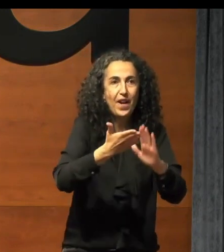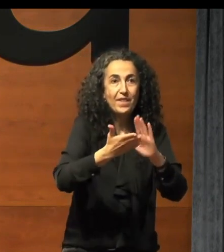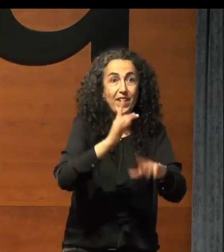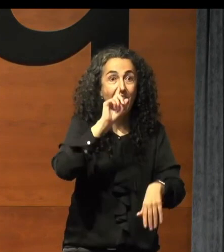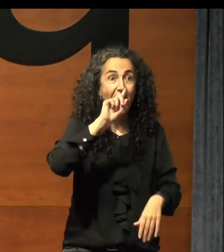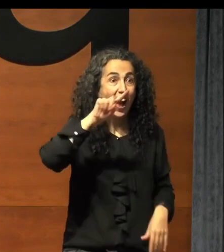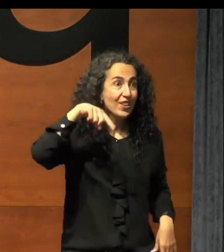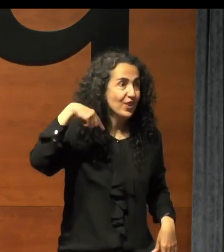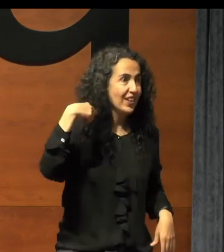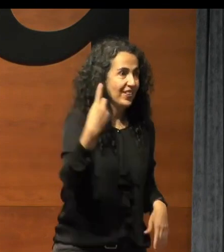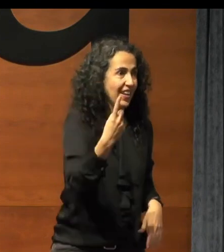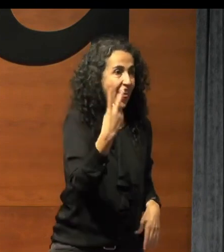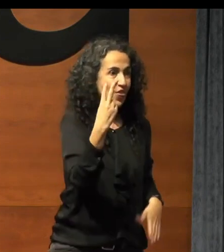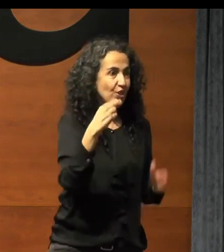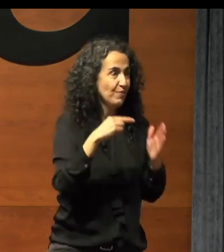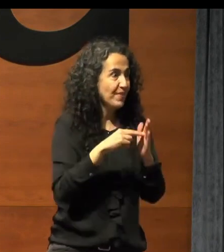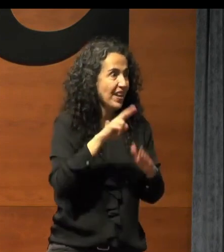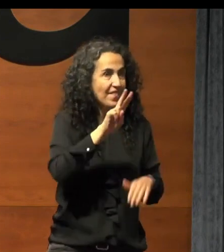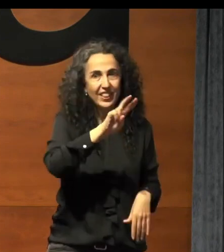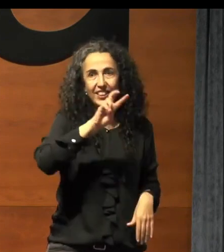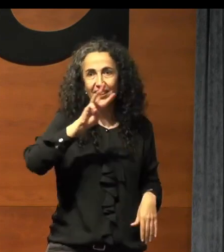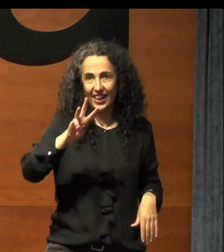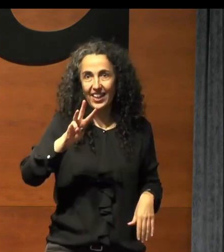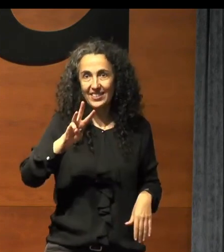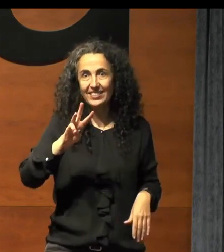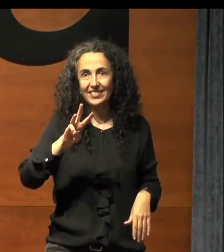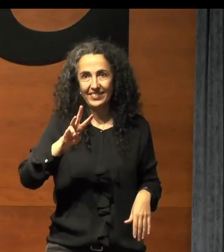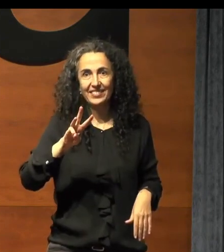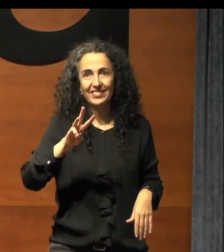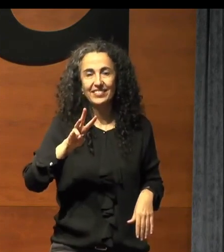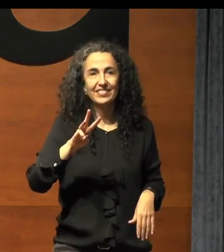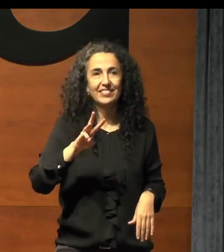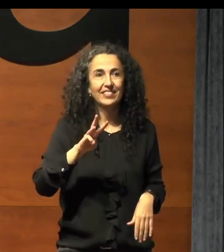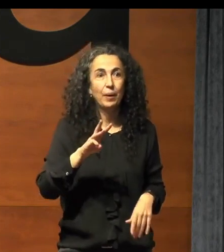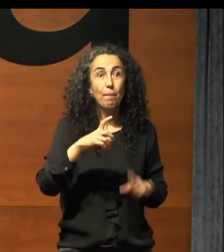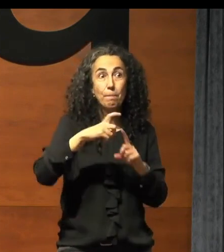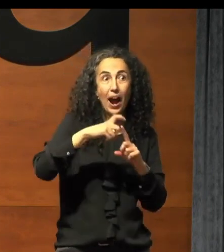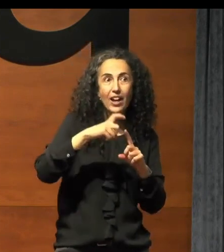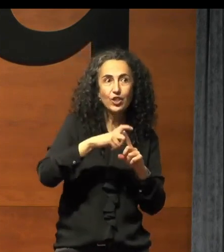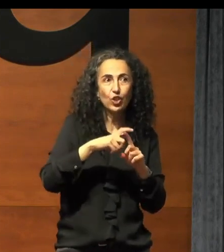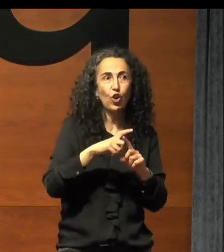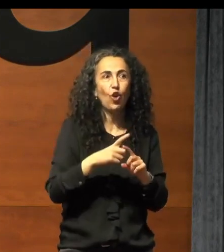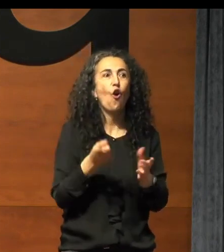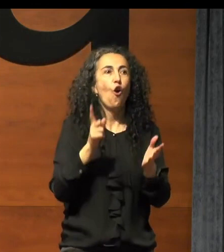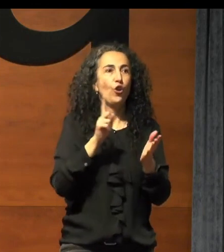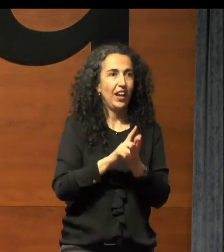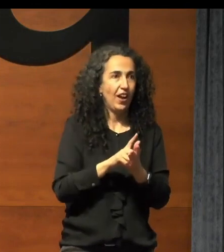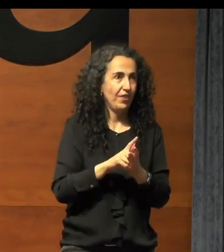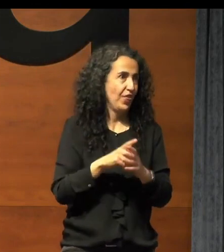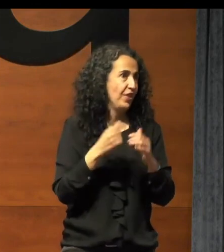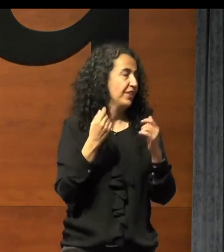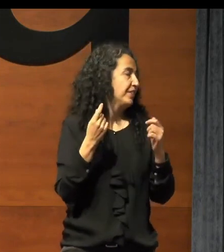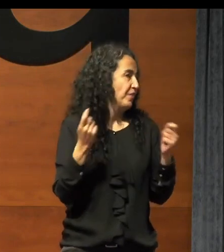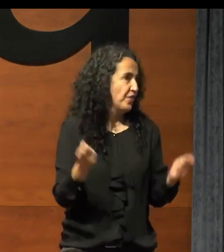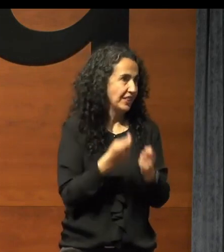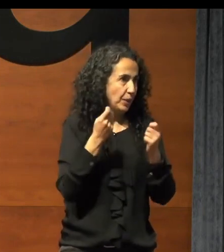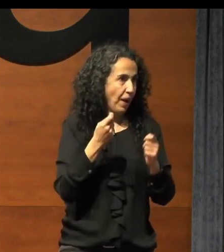De hecho, creo, si no me equivoco, que para el 2023 están preparando nuevamente, en mayo,